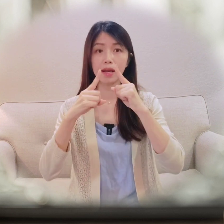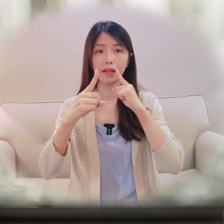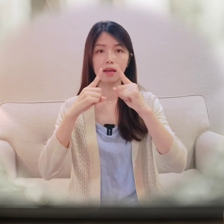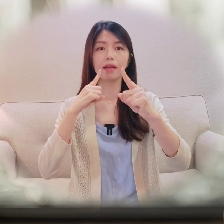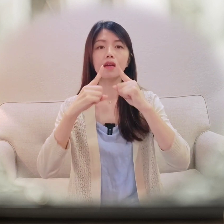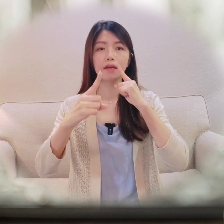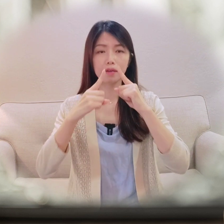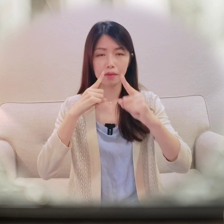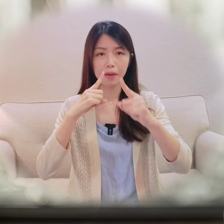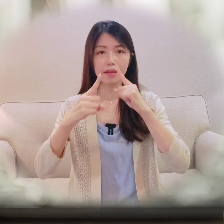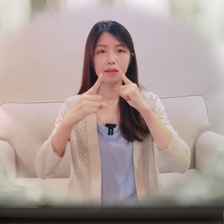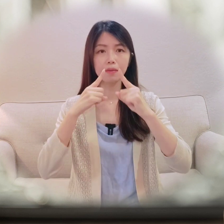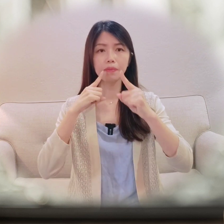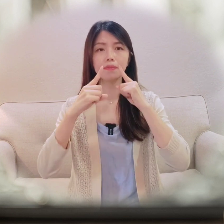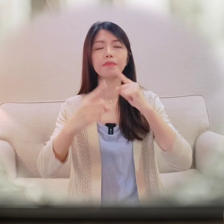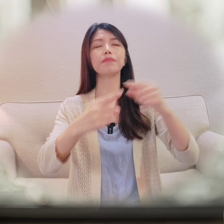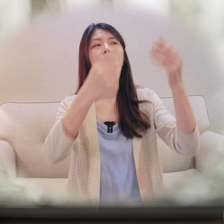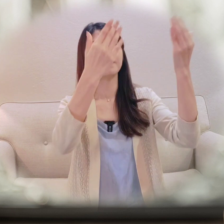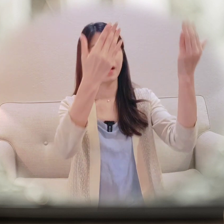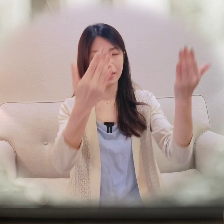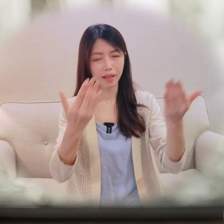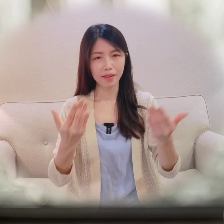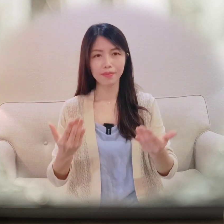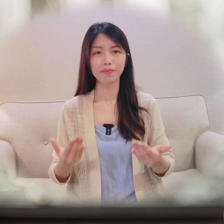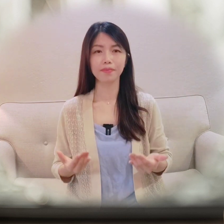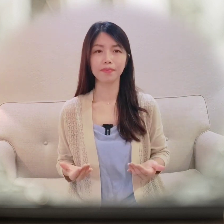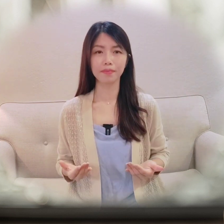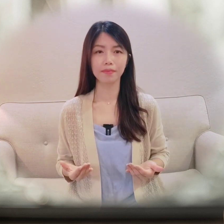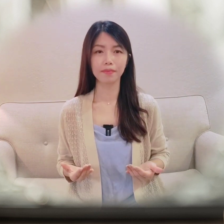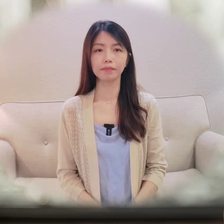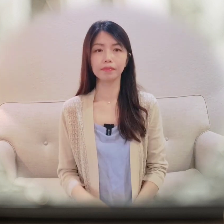돼요. 말하다. 말씀하시네.